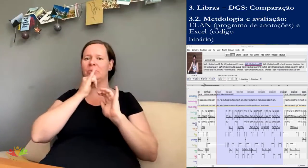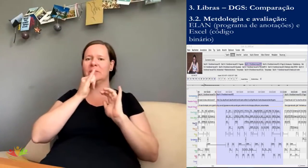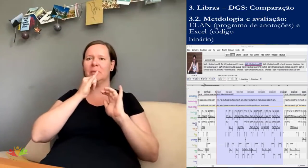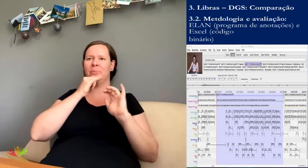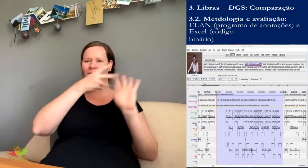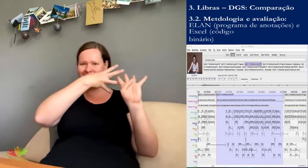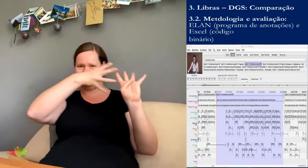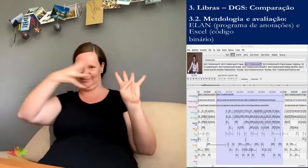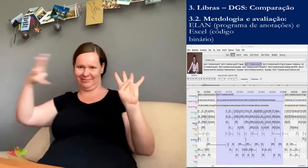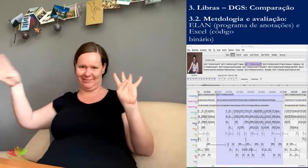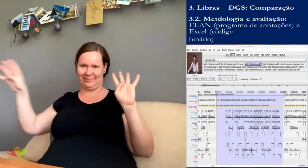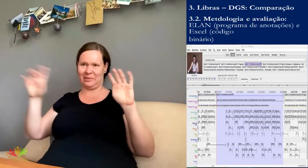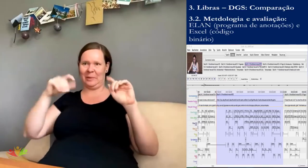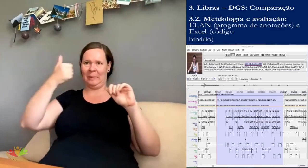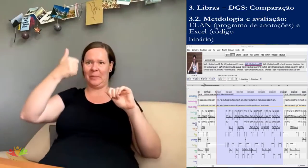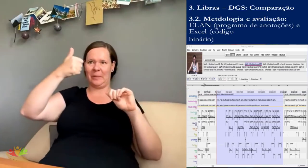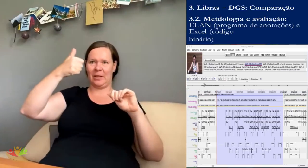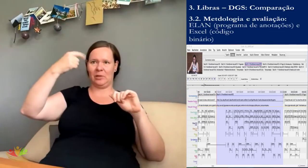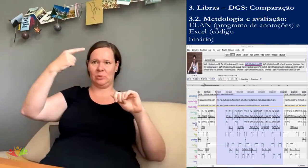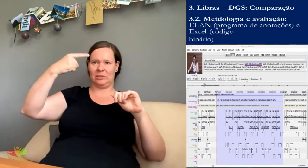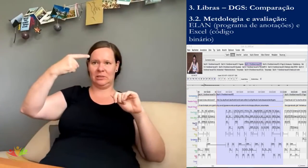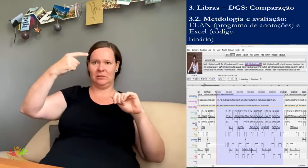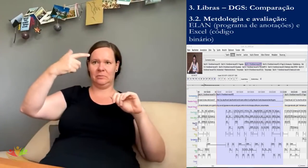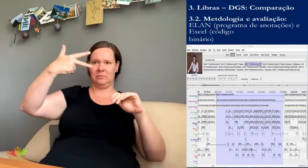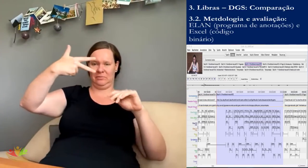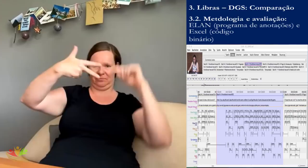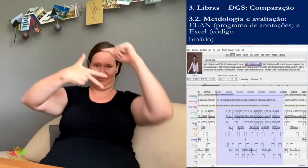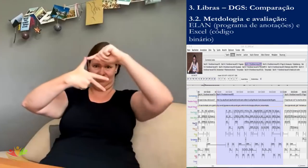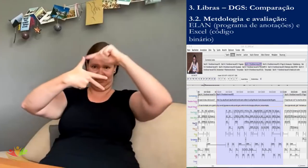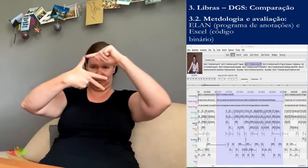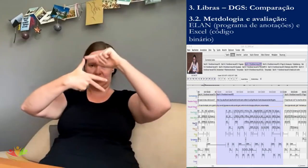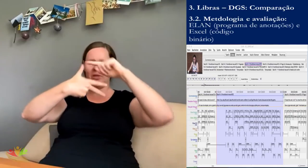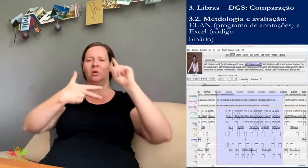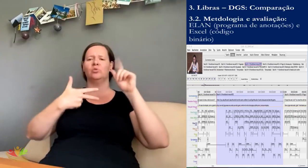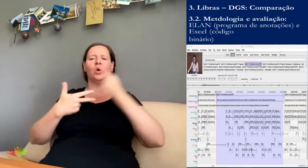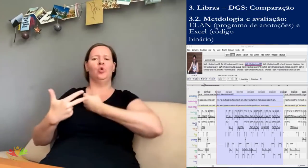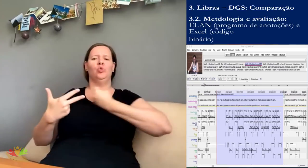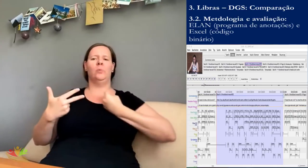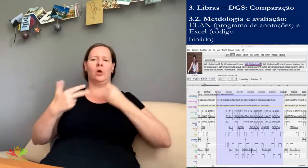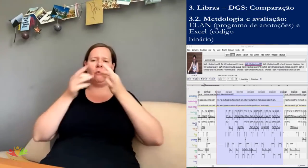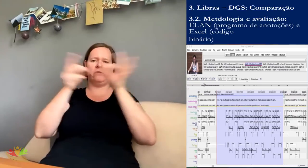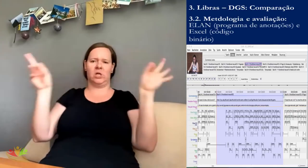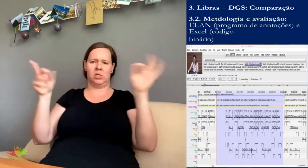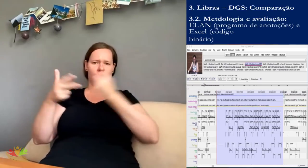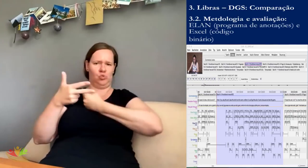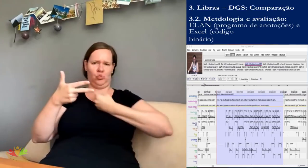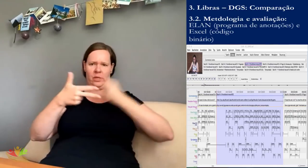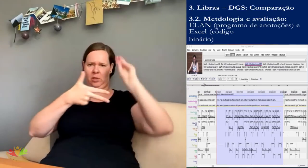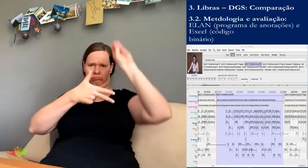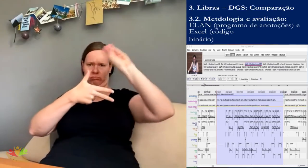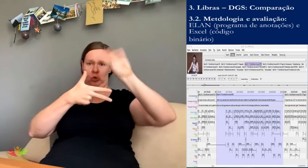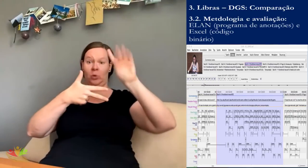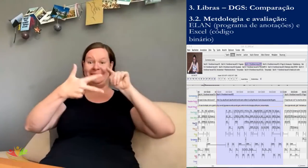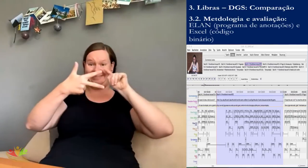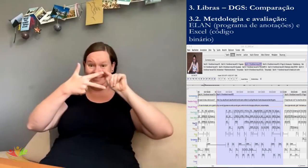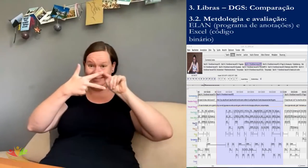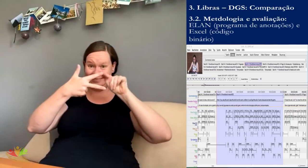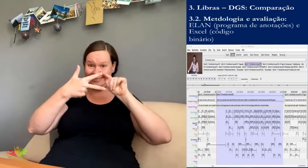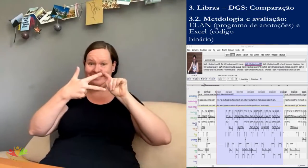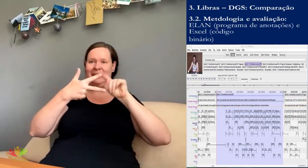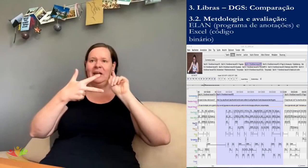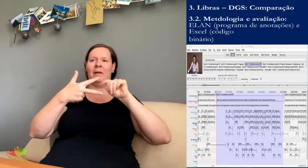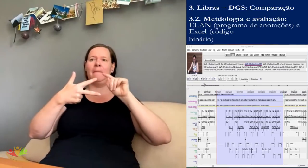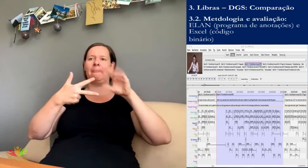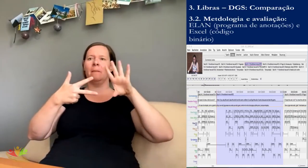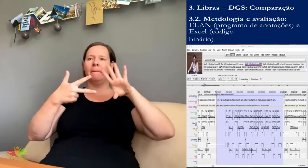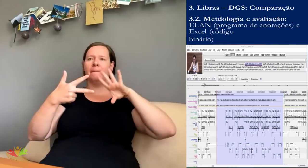a gente abriu as informações para que todos pudessem utilizar, tanto os participantes da